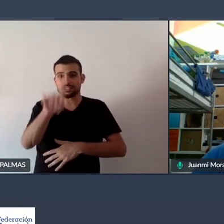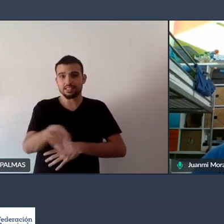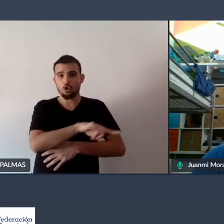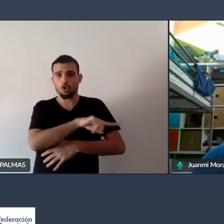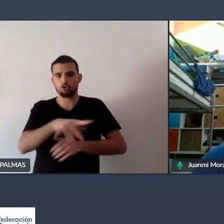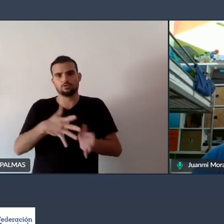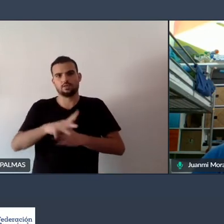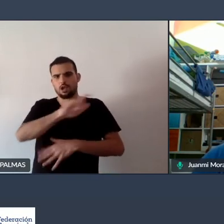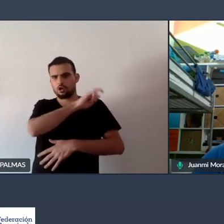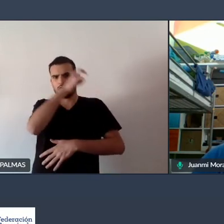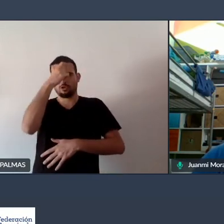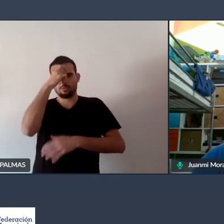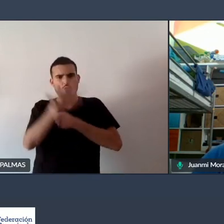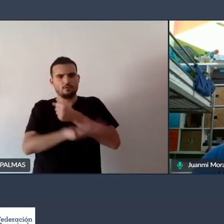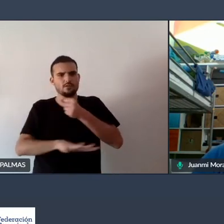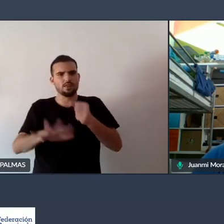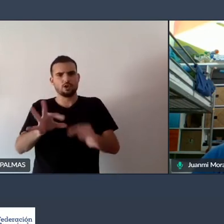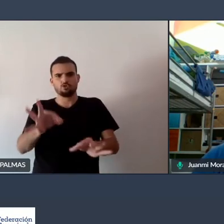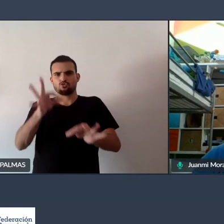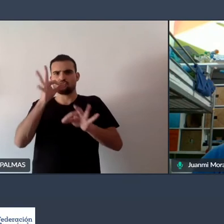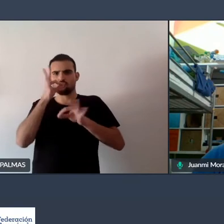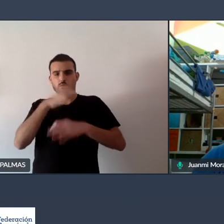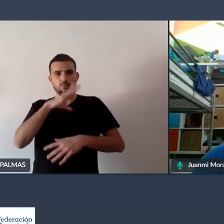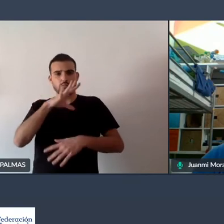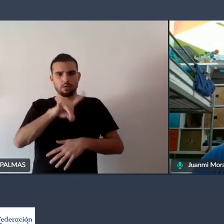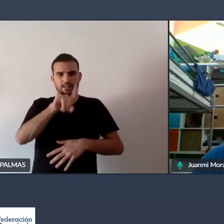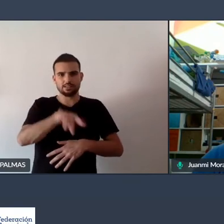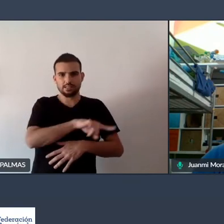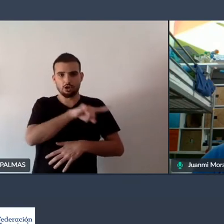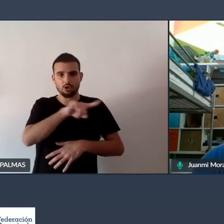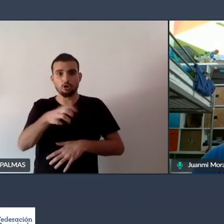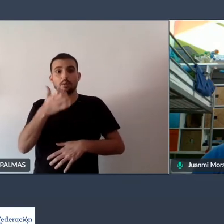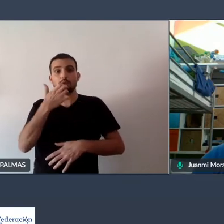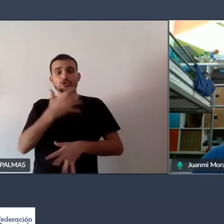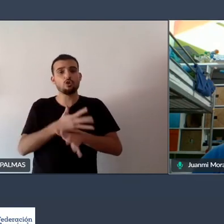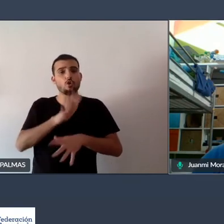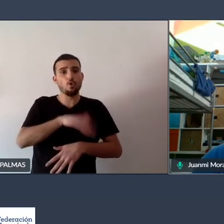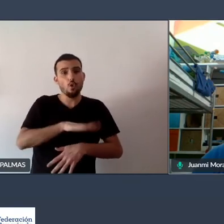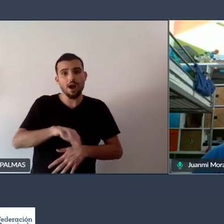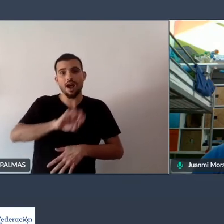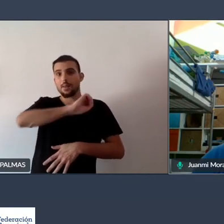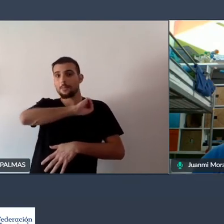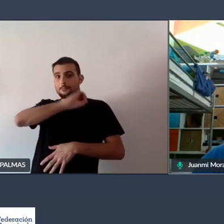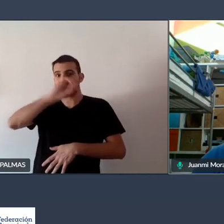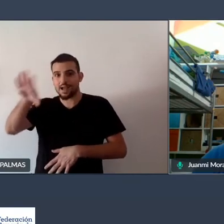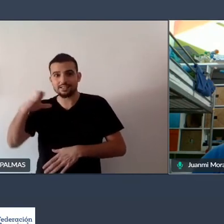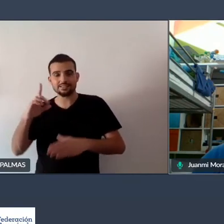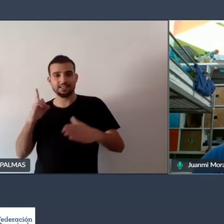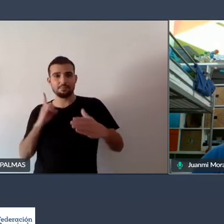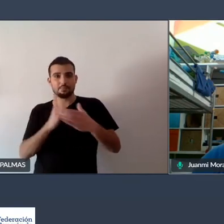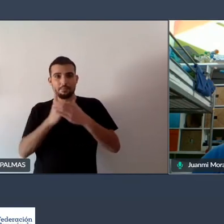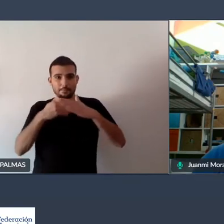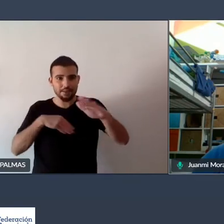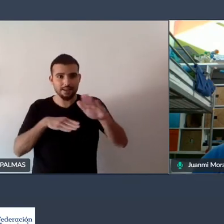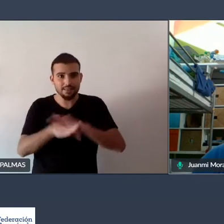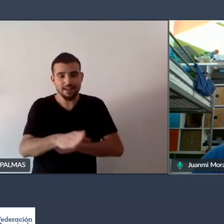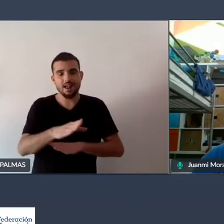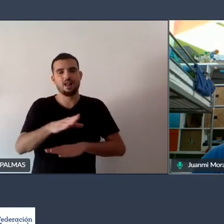básicos. Si somos capaces de jugar, girar el balón, pases extra, penetrar y dividir, o sea, dividir y pasar,